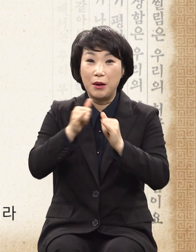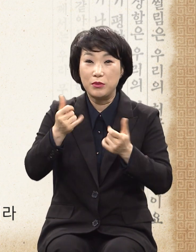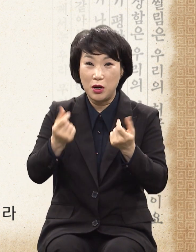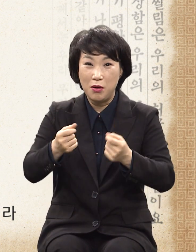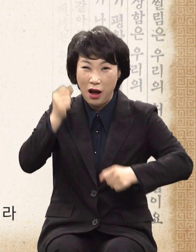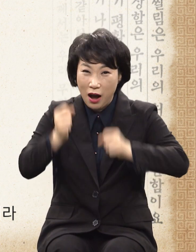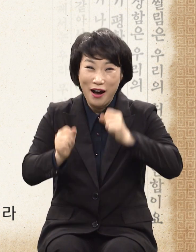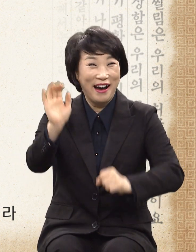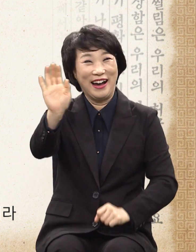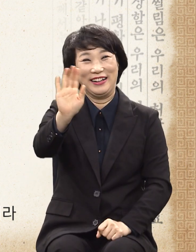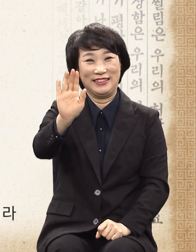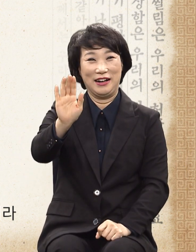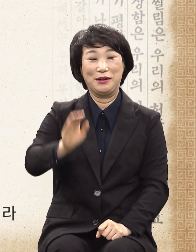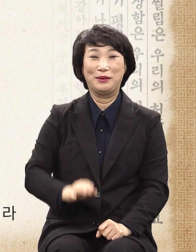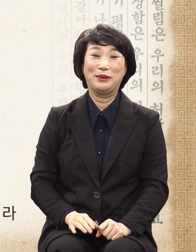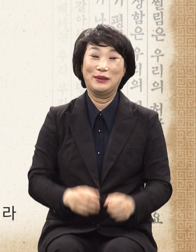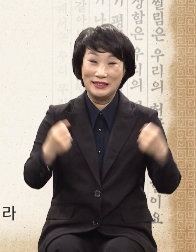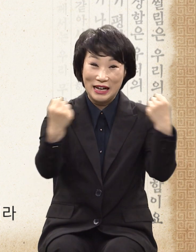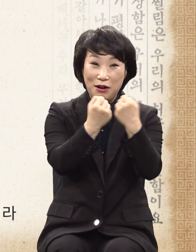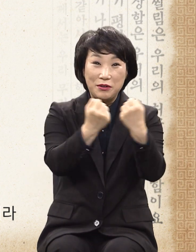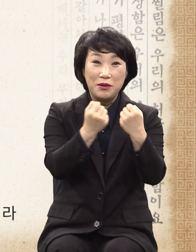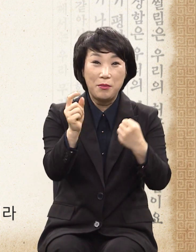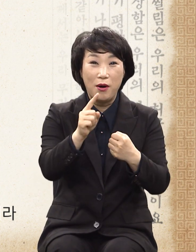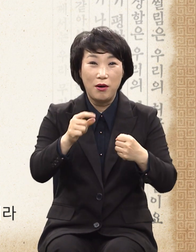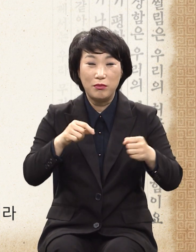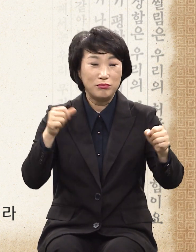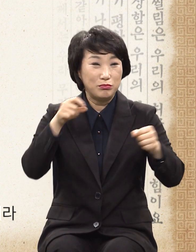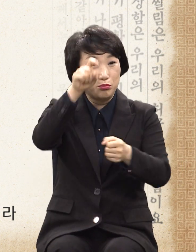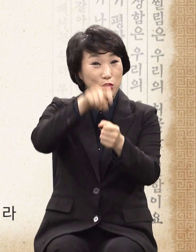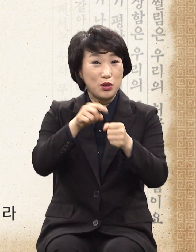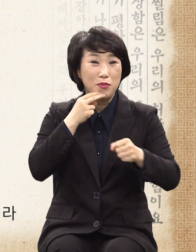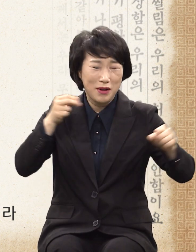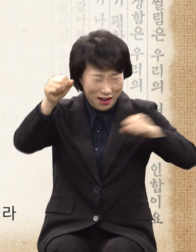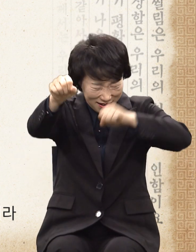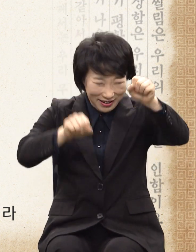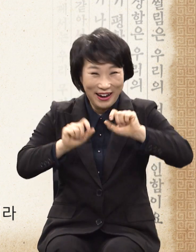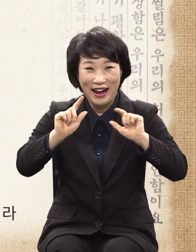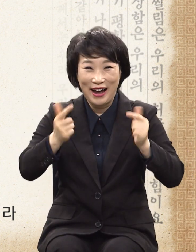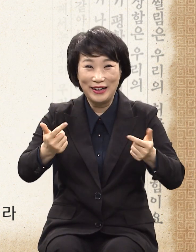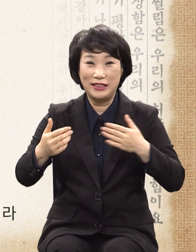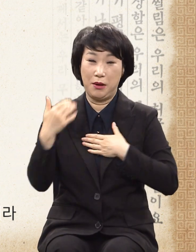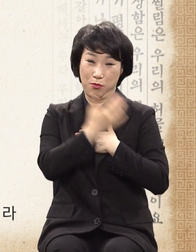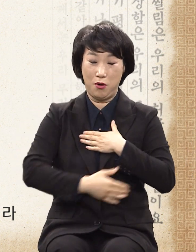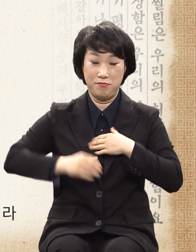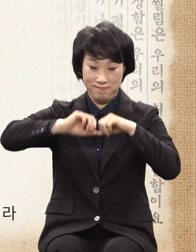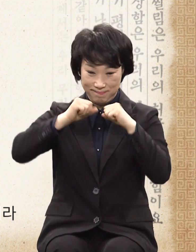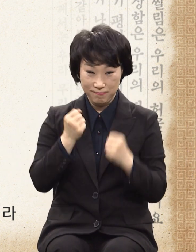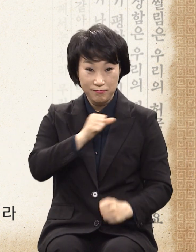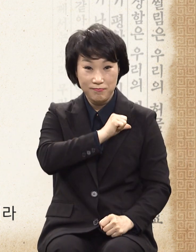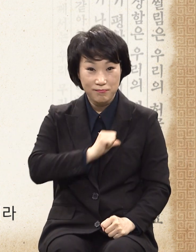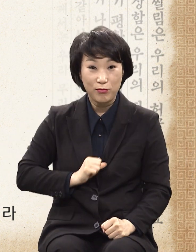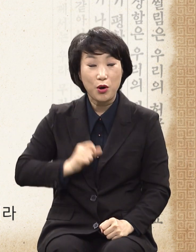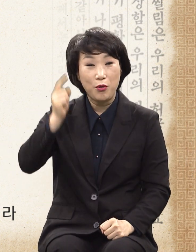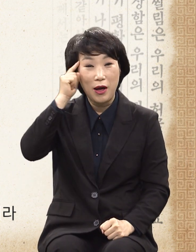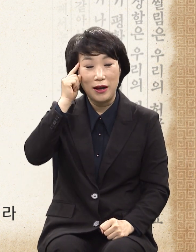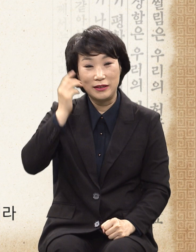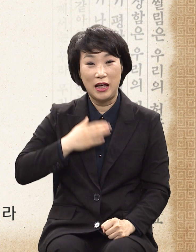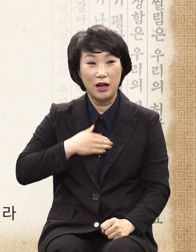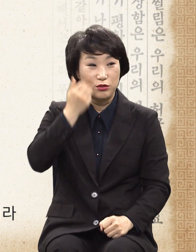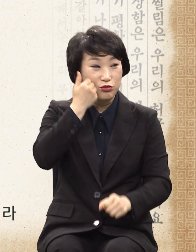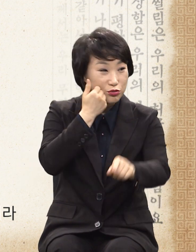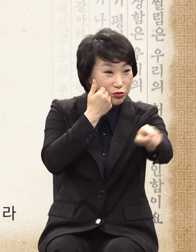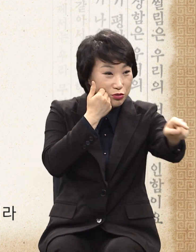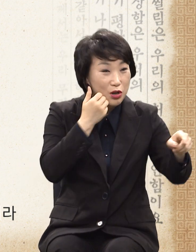없는 것 같이 아니하고 싸우기를 허공을 치는 것 같이 아니하여 내가 내 몸을 쳐 복종하게 함은 내가